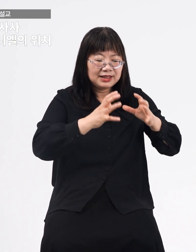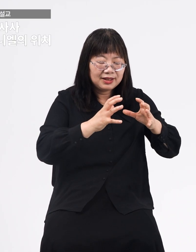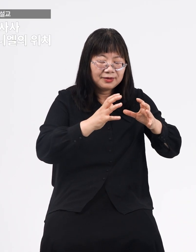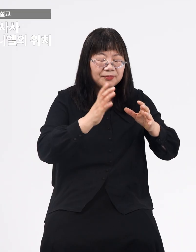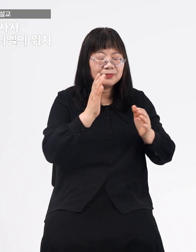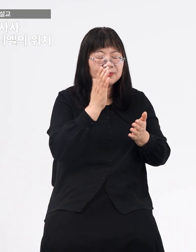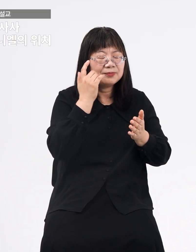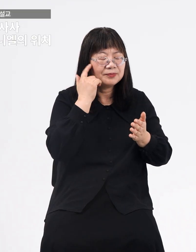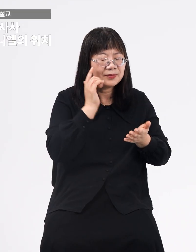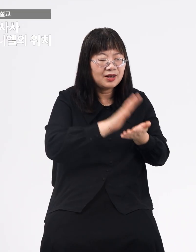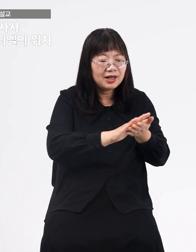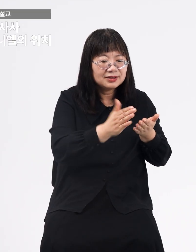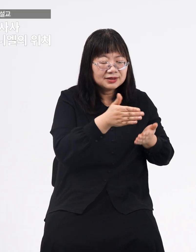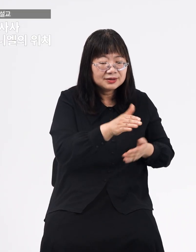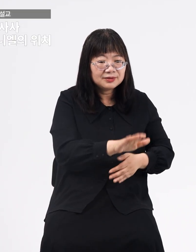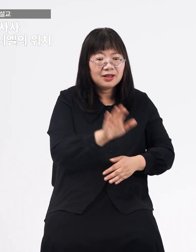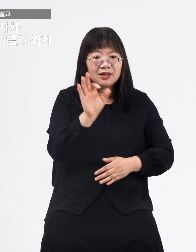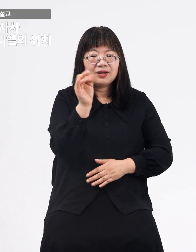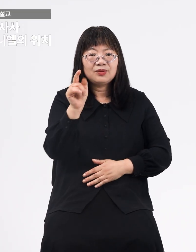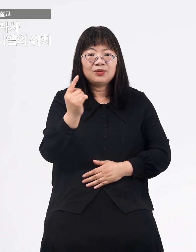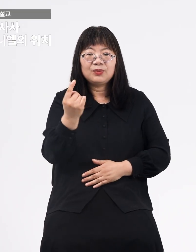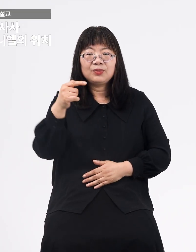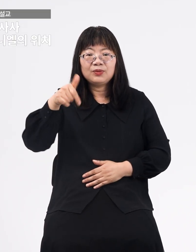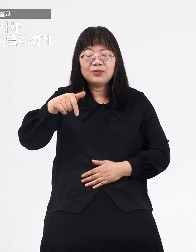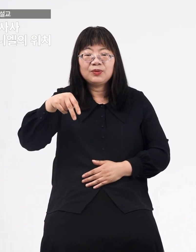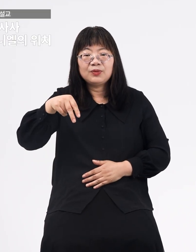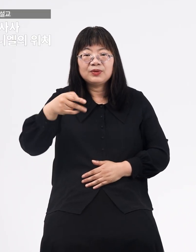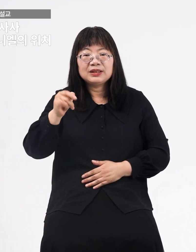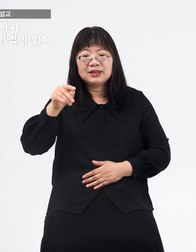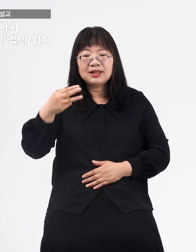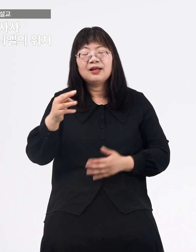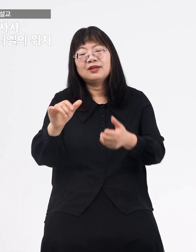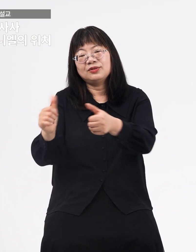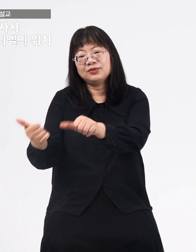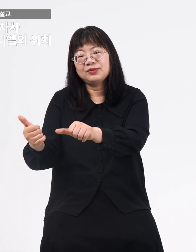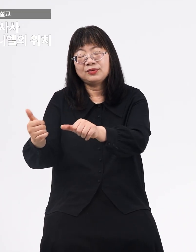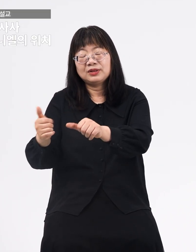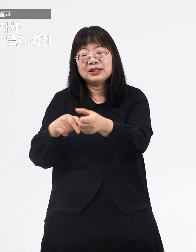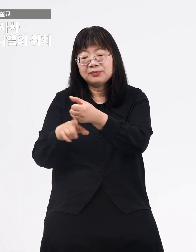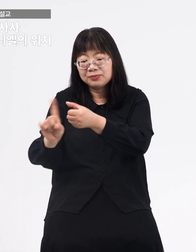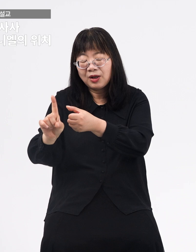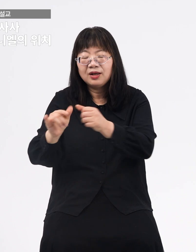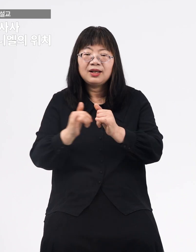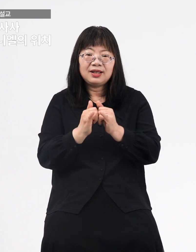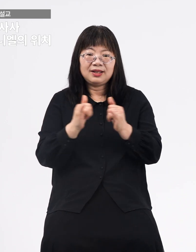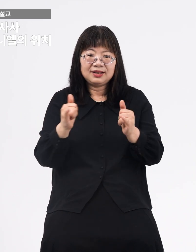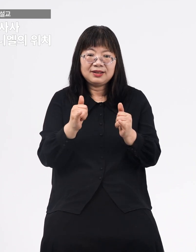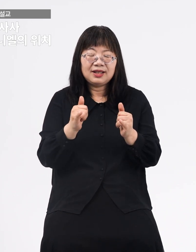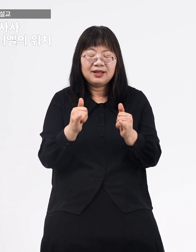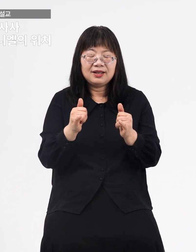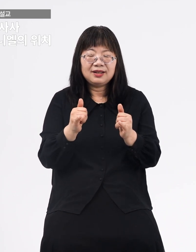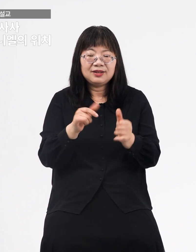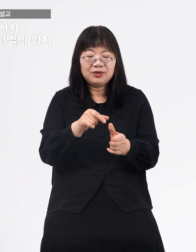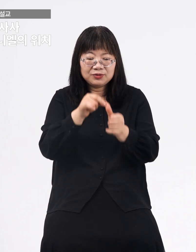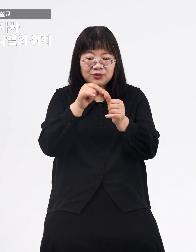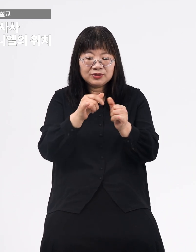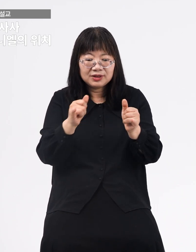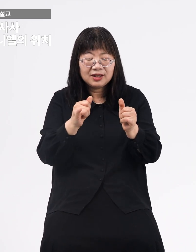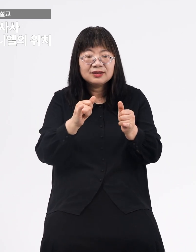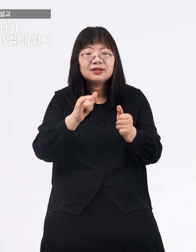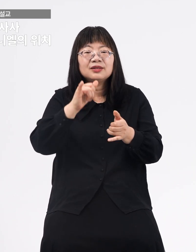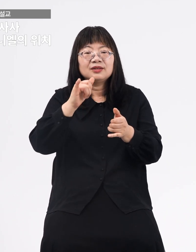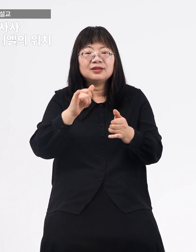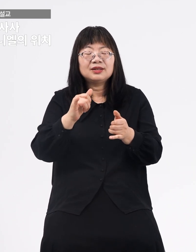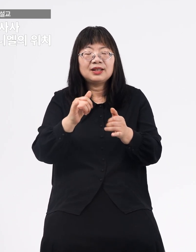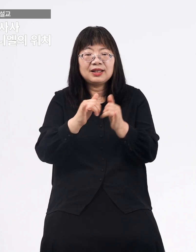온니엘도 죽어요. 무슨 뜻일까요? 인간의 구원자는 여전히 한계를